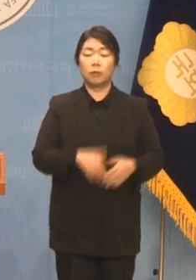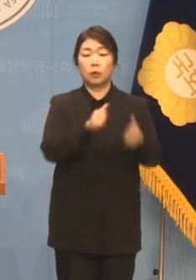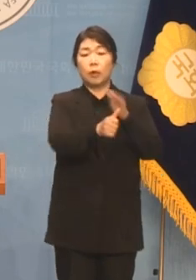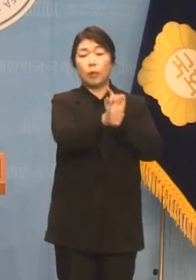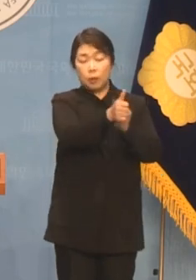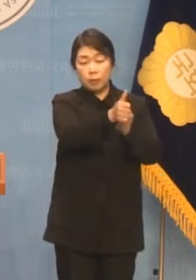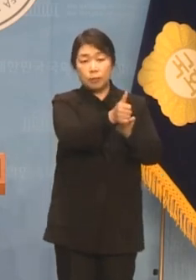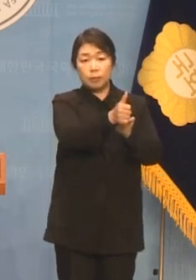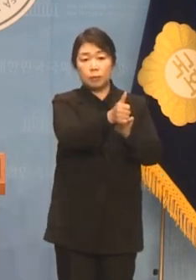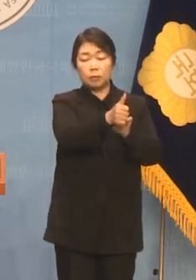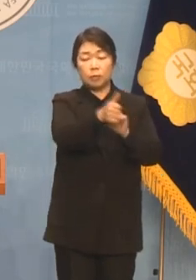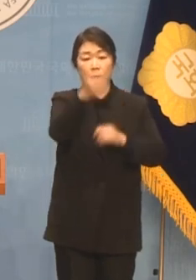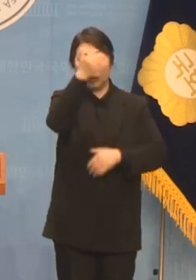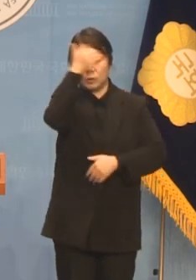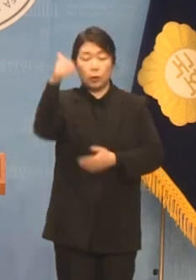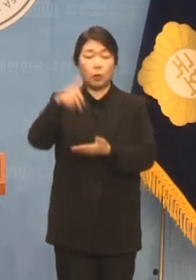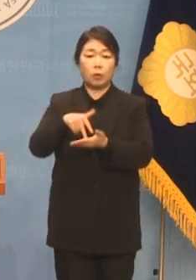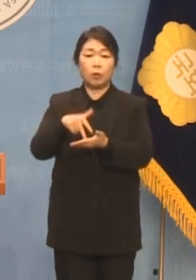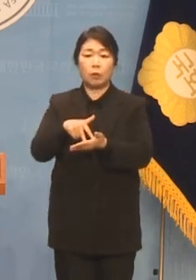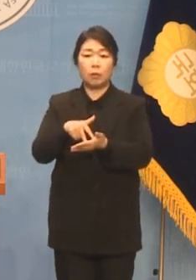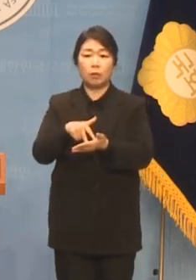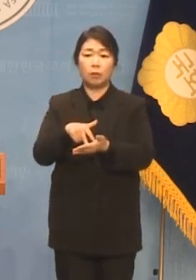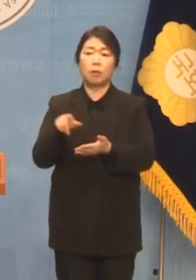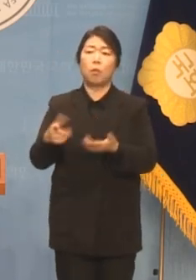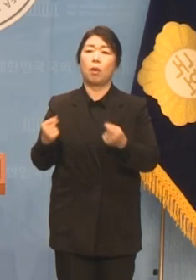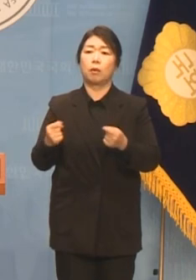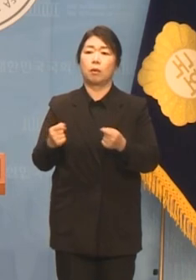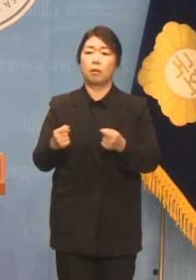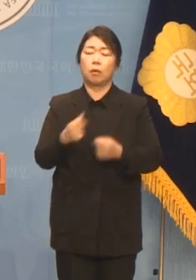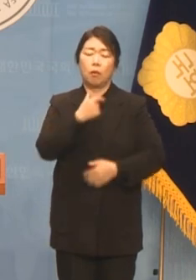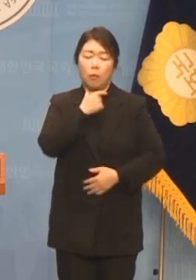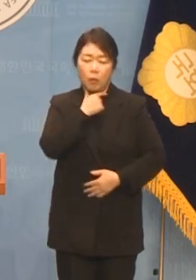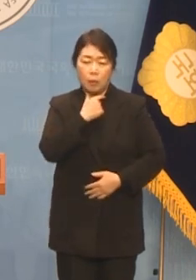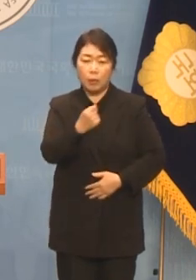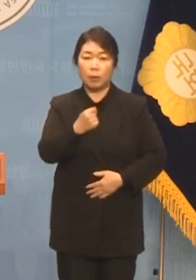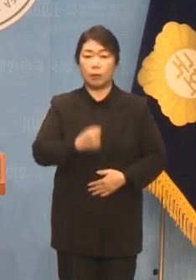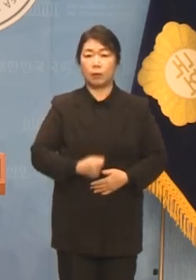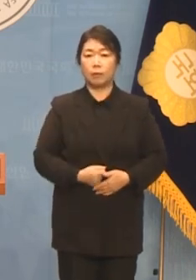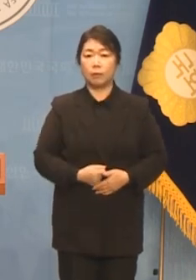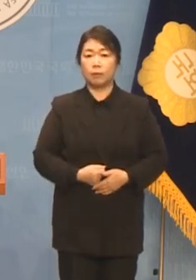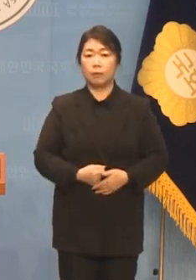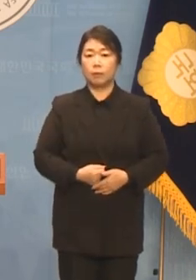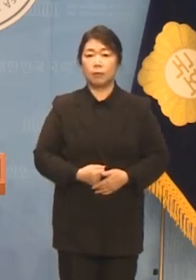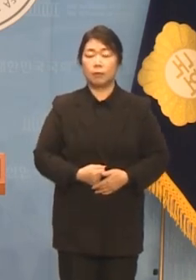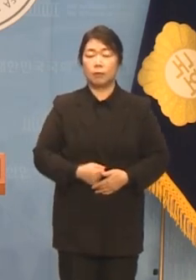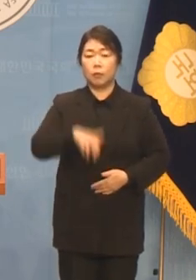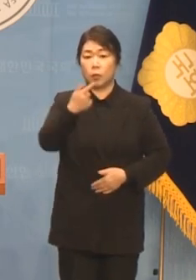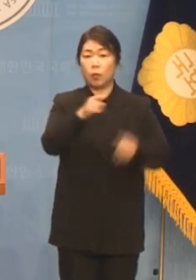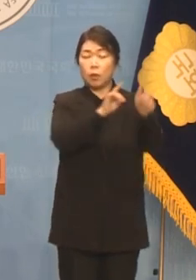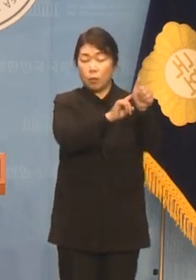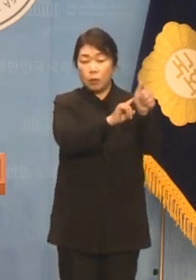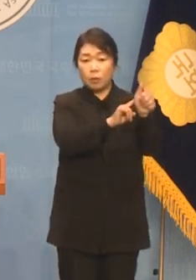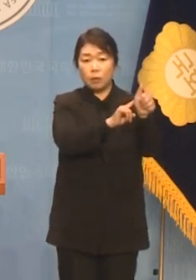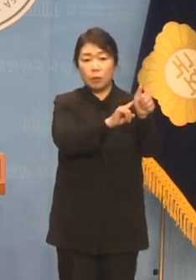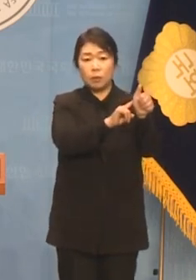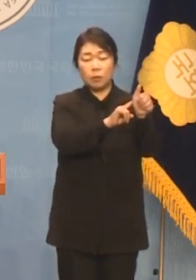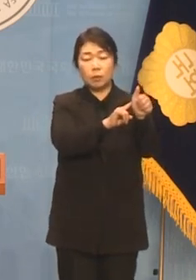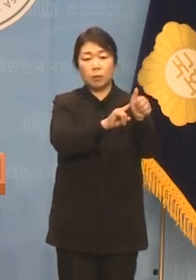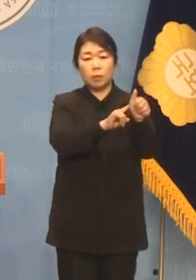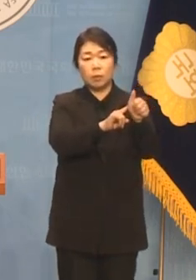대표님 청년들의 이러한 소박한 바람이 조 대표님께